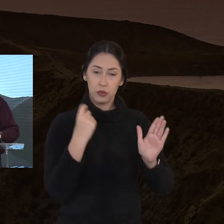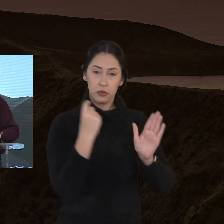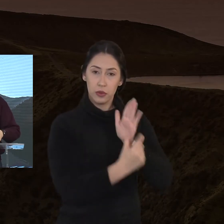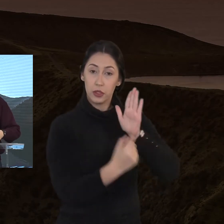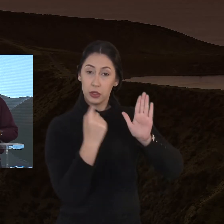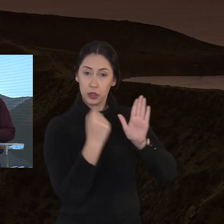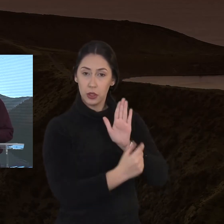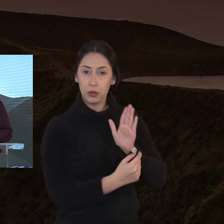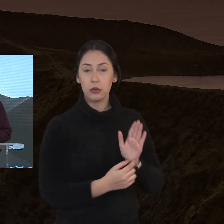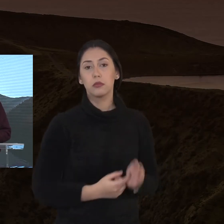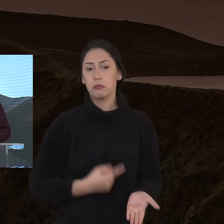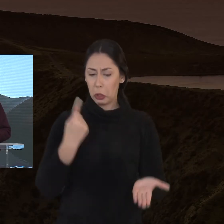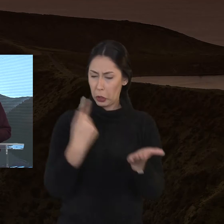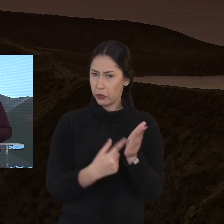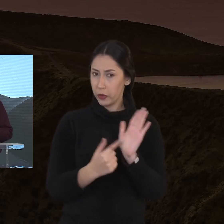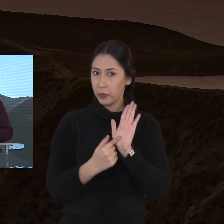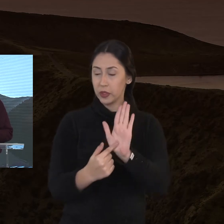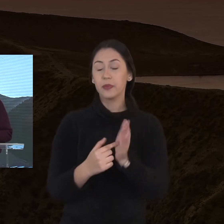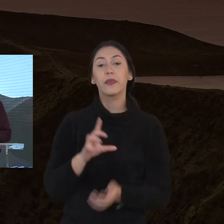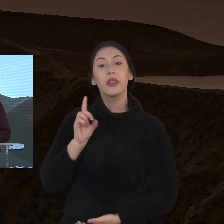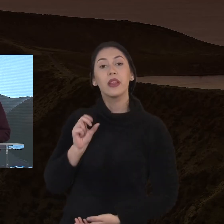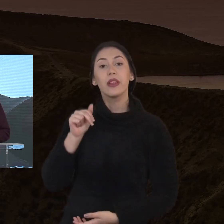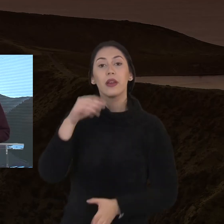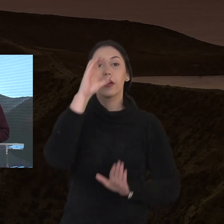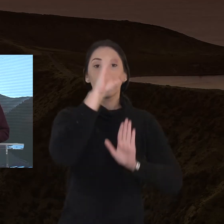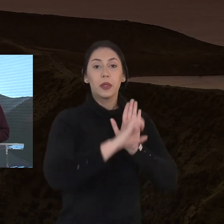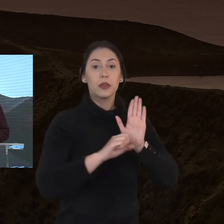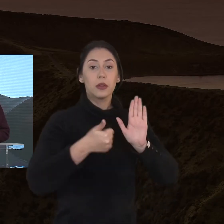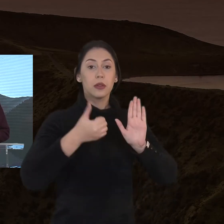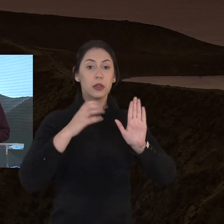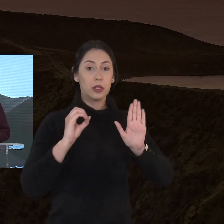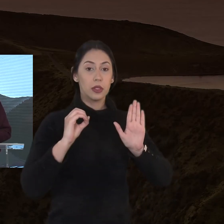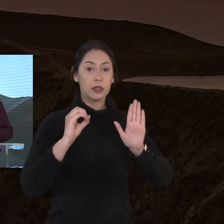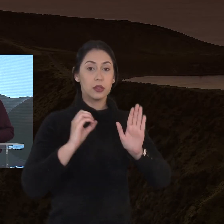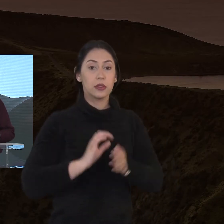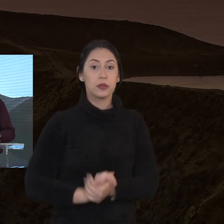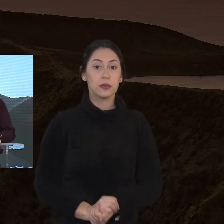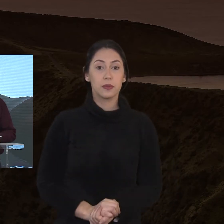versículos para confirmar isso daniel capítulo 10